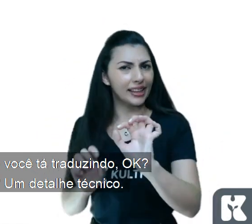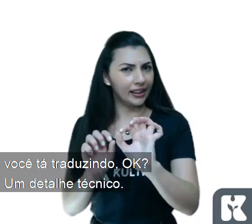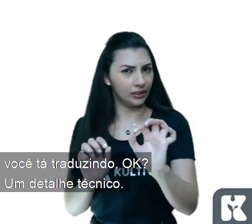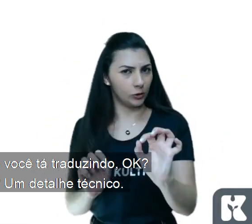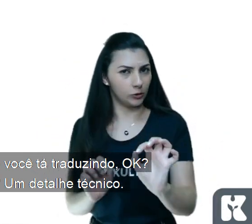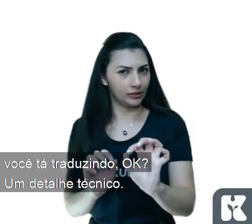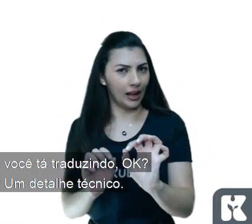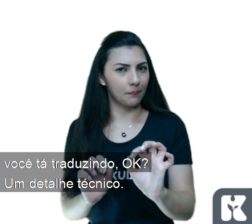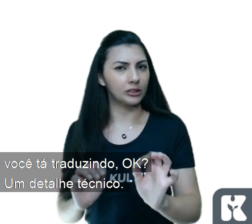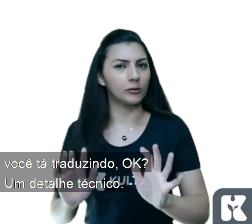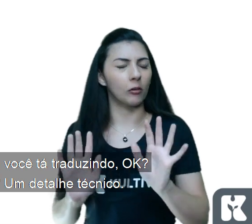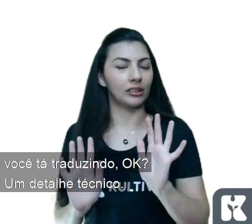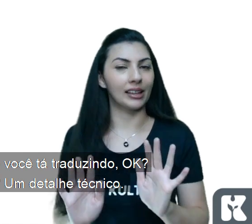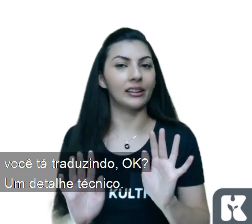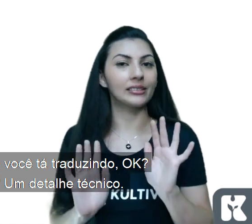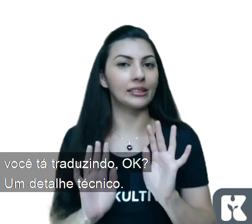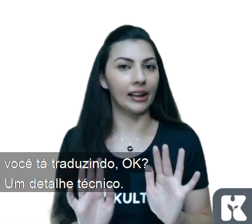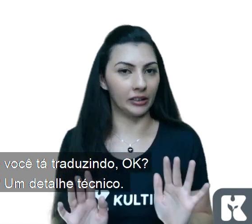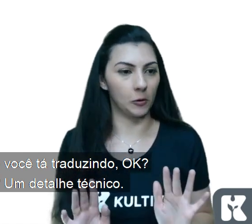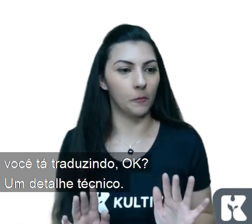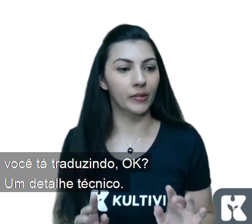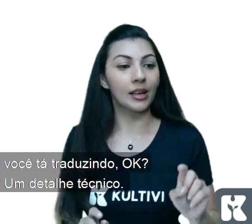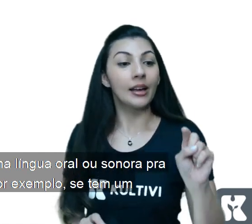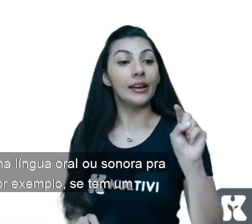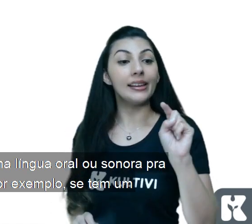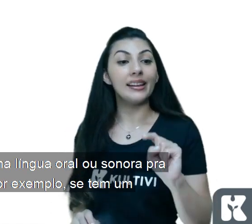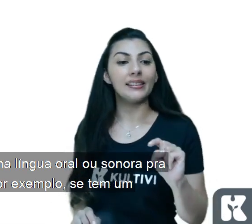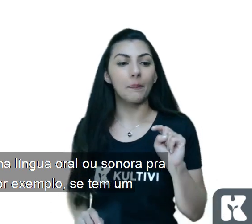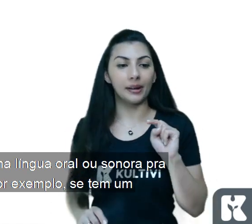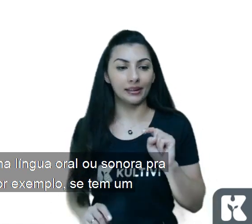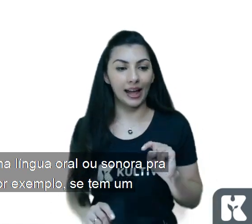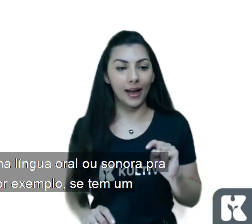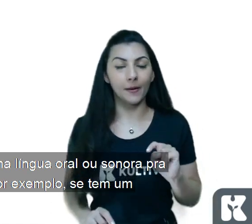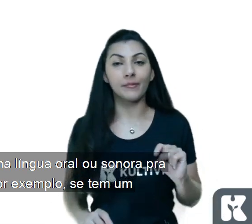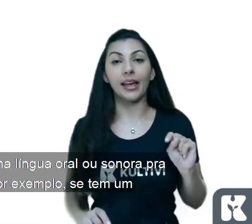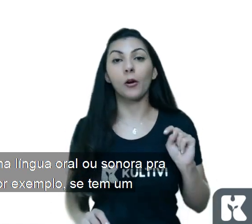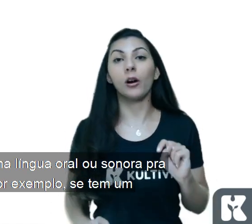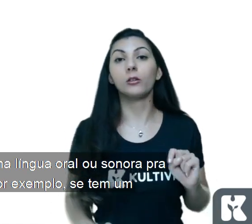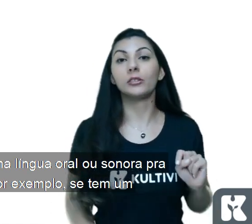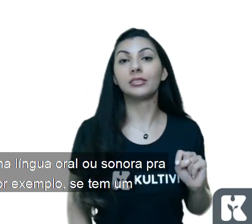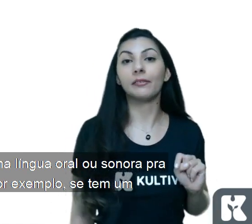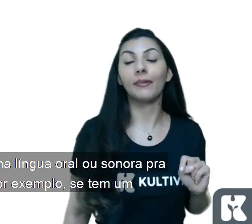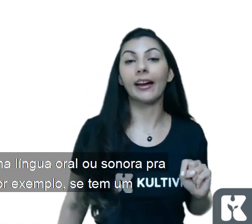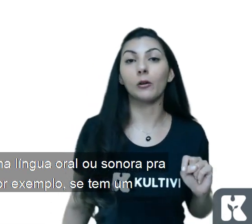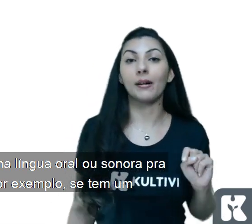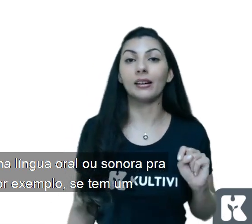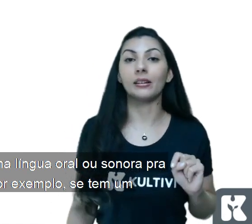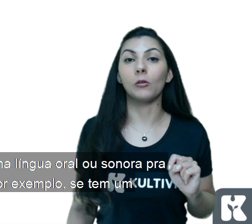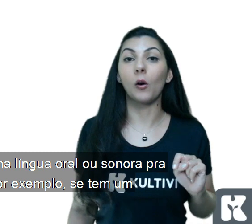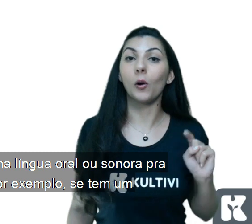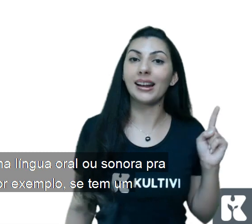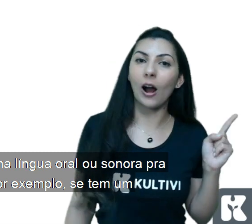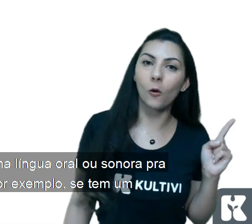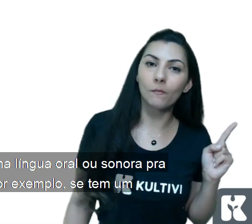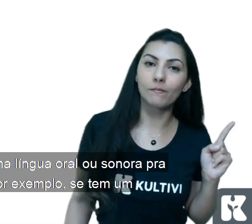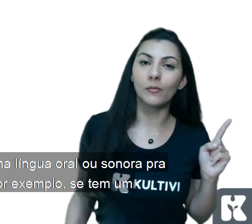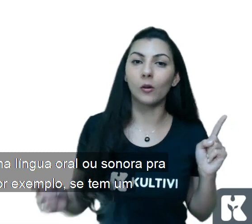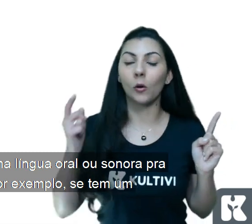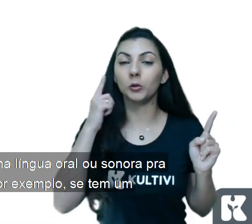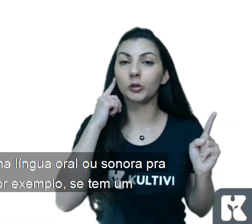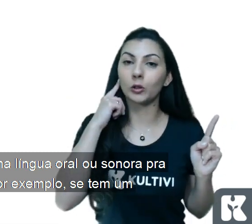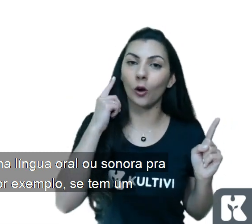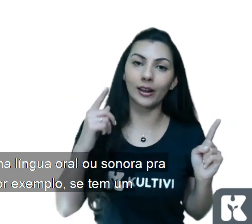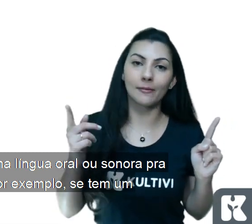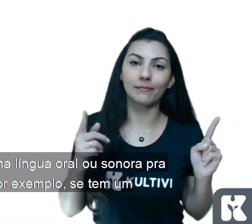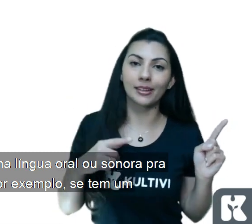detalhe técnico, tá, pessoal? Um detalhe técnico. E interpretar é quando você vai de uma língua oral